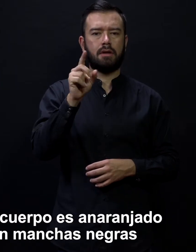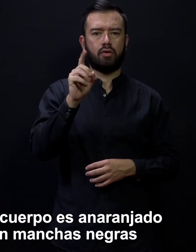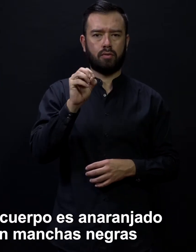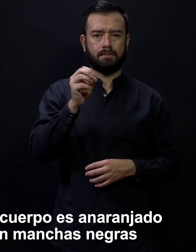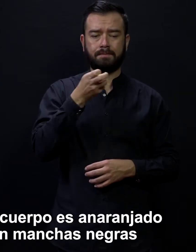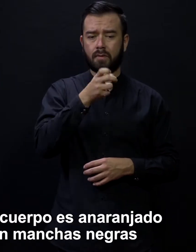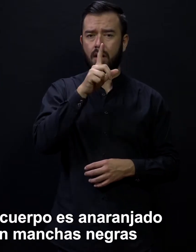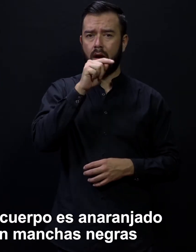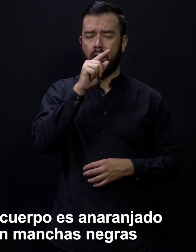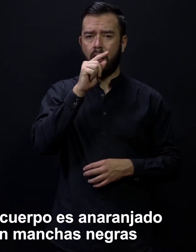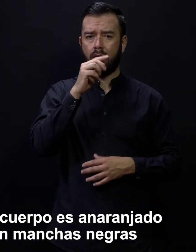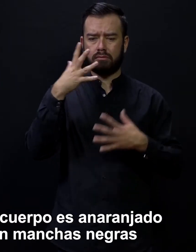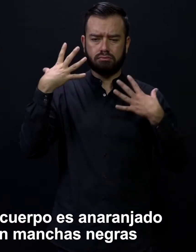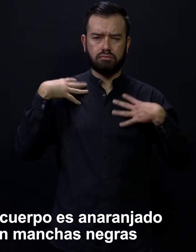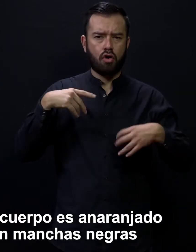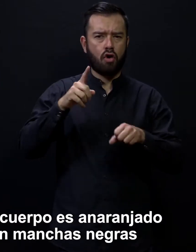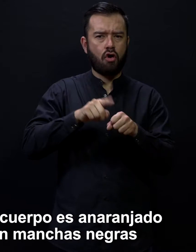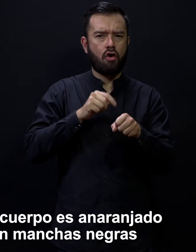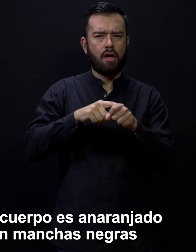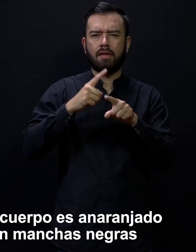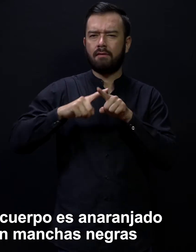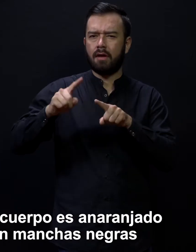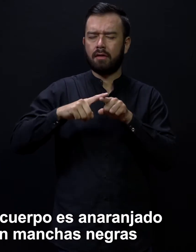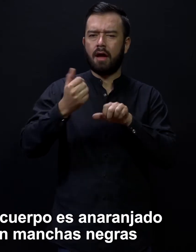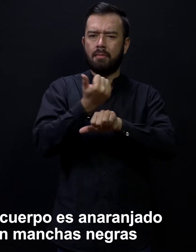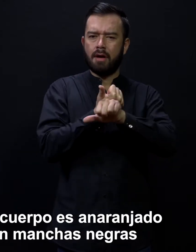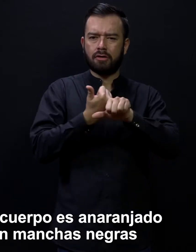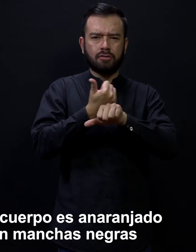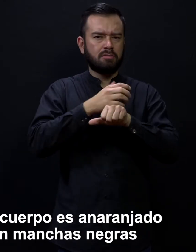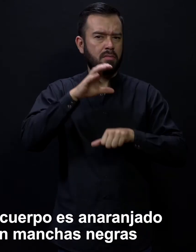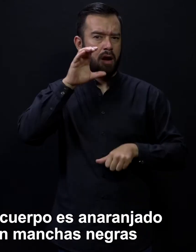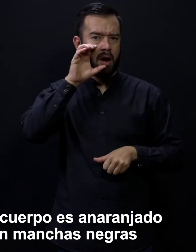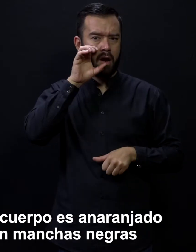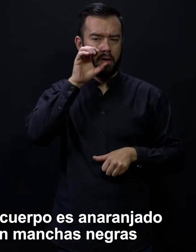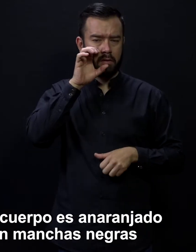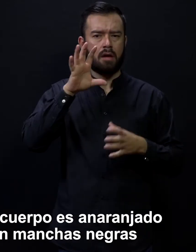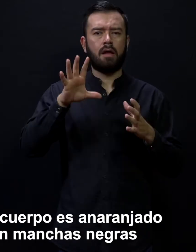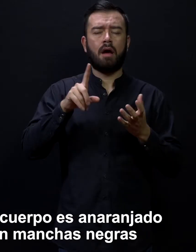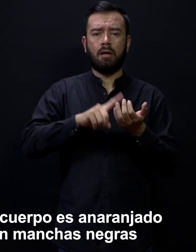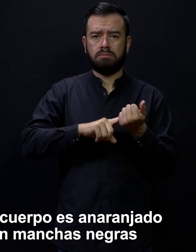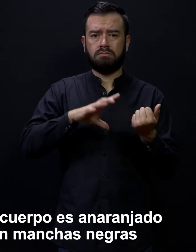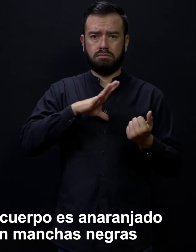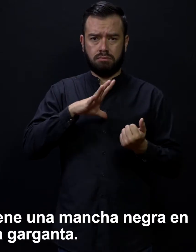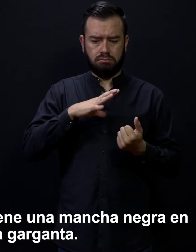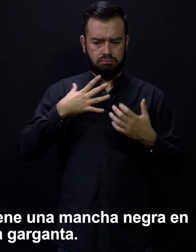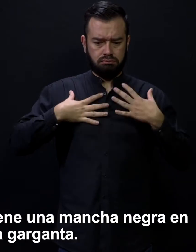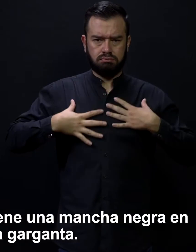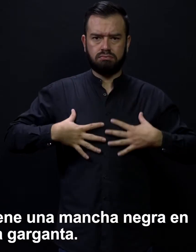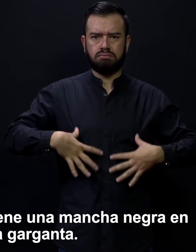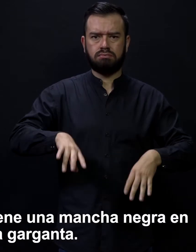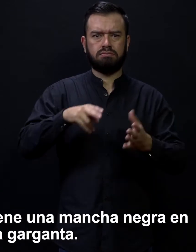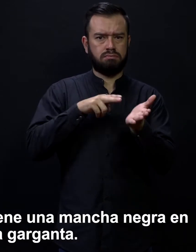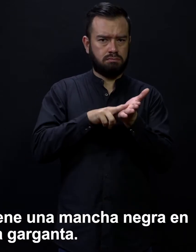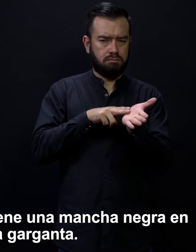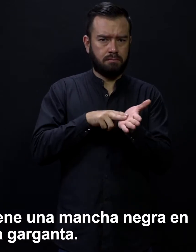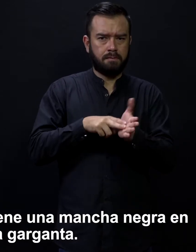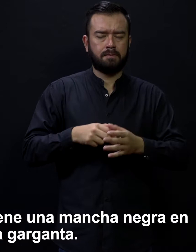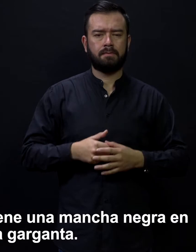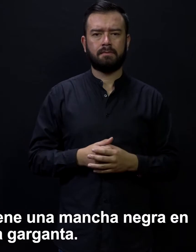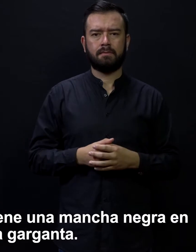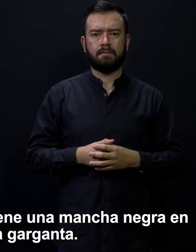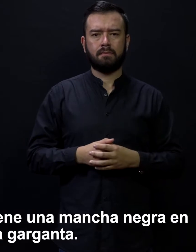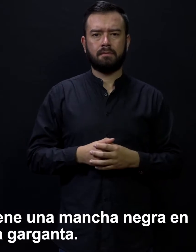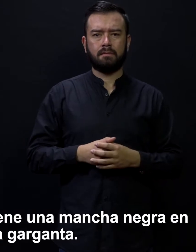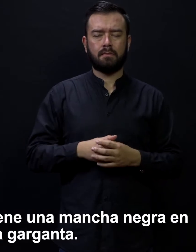Es un ave colorida. Su cuerpo es anaranjado o amarillo fuerte, con manchas negras en el pecho y la